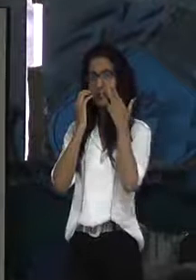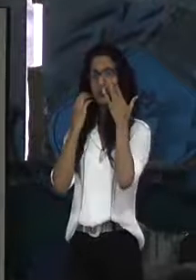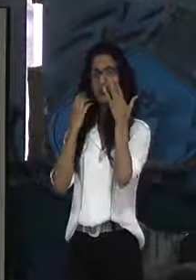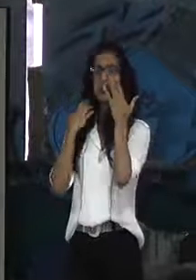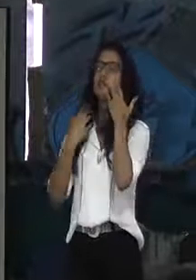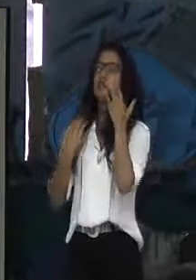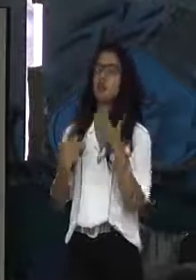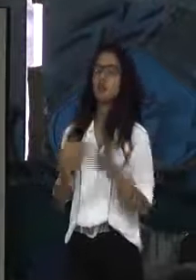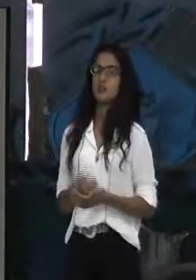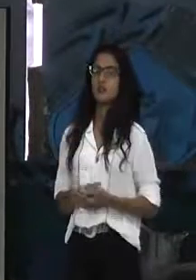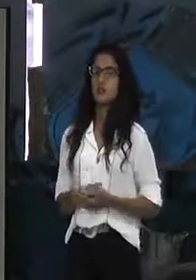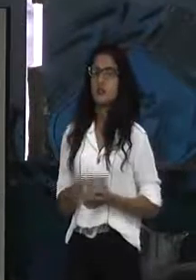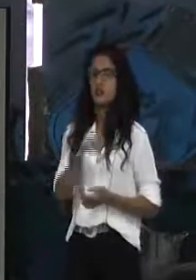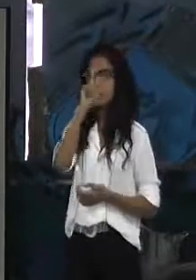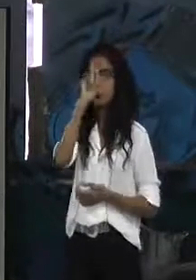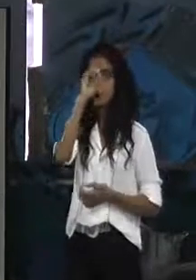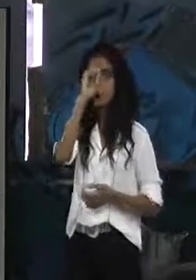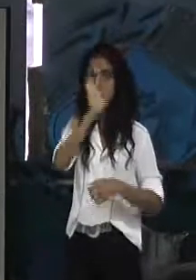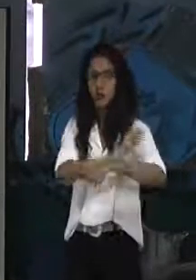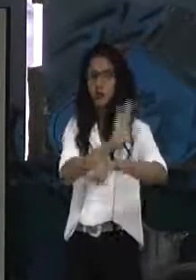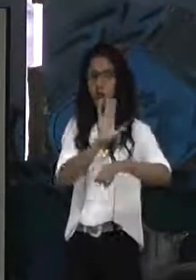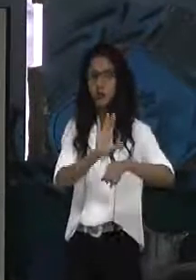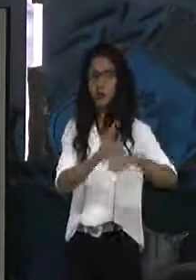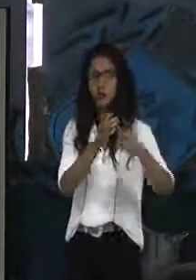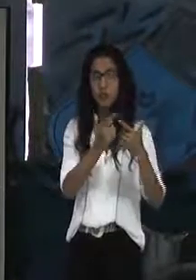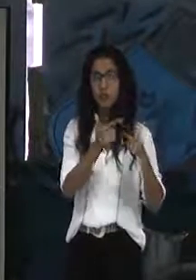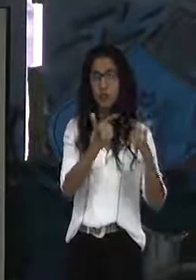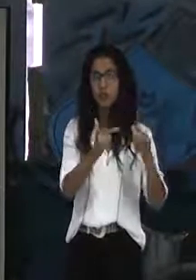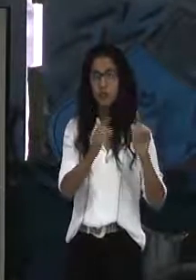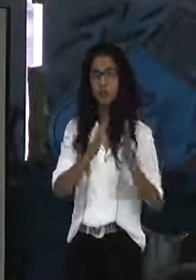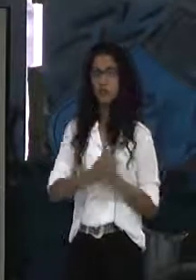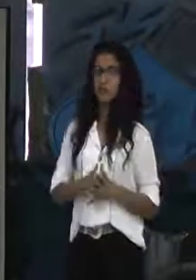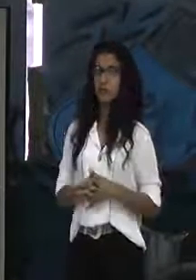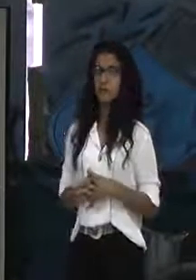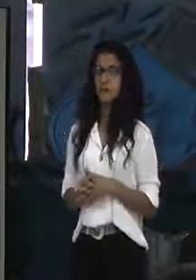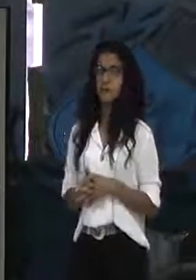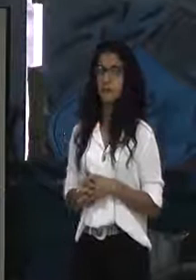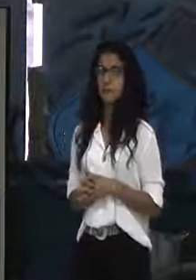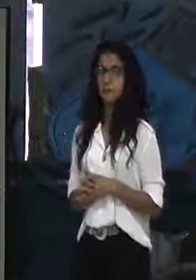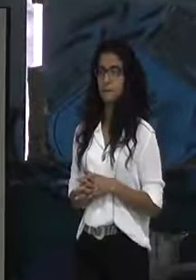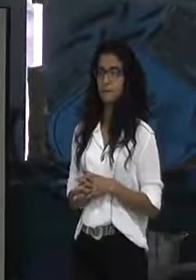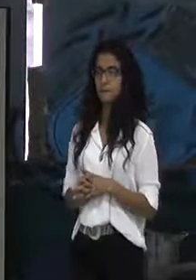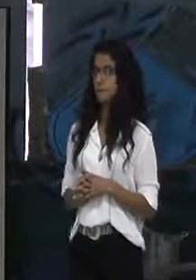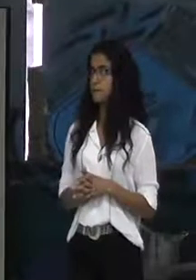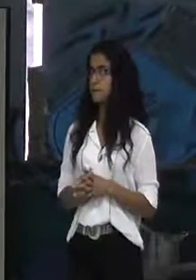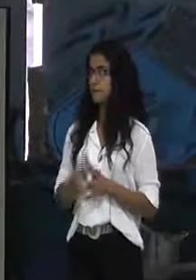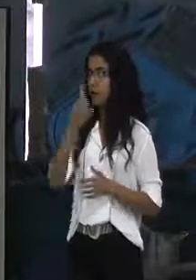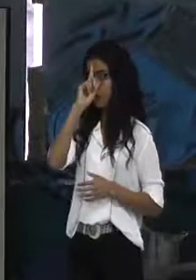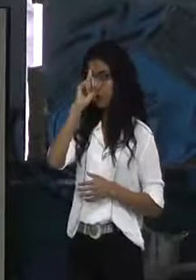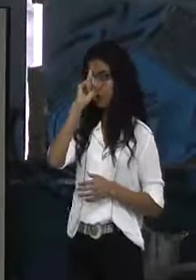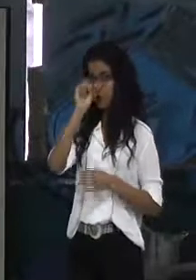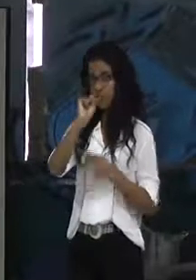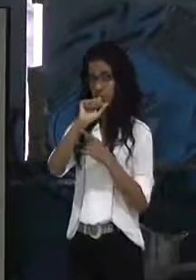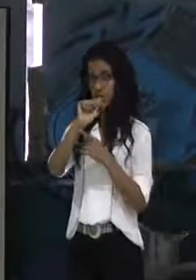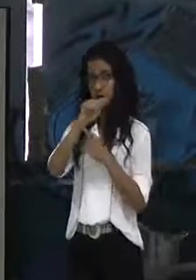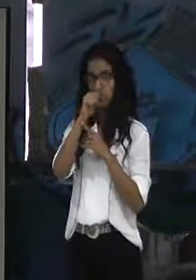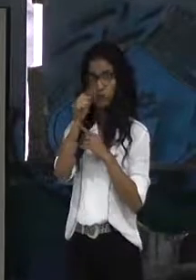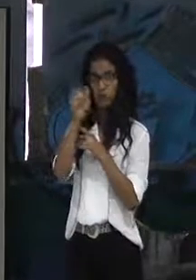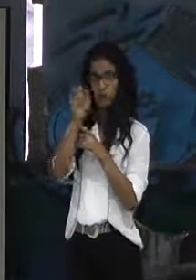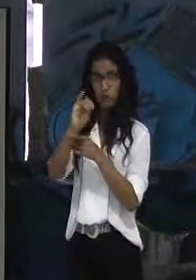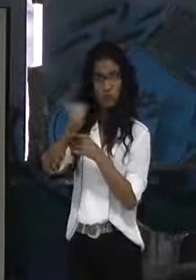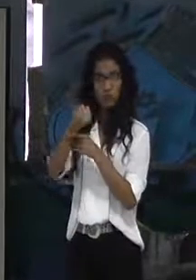mais atendimento de urgência e emergência na cidade. Senhores, o Hospital São José, que vale a pena